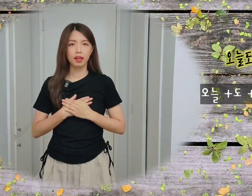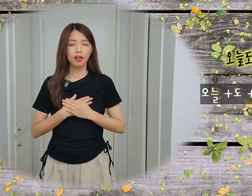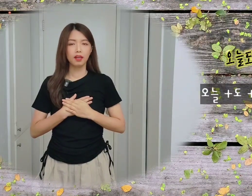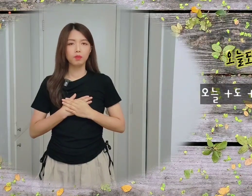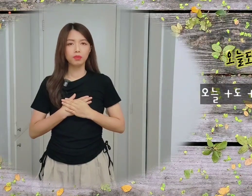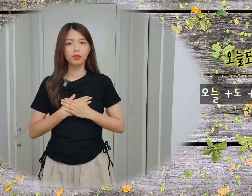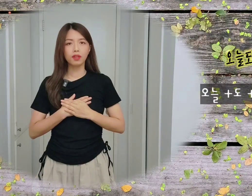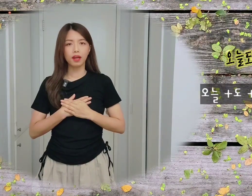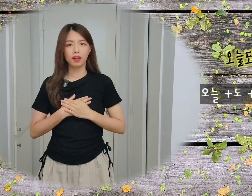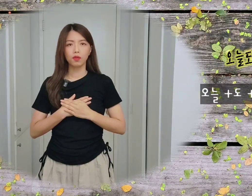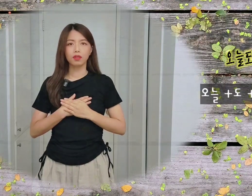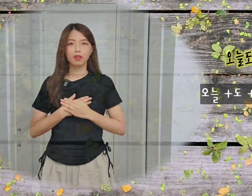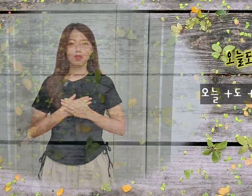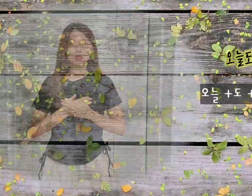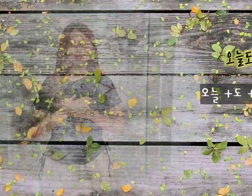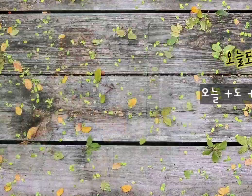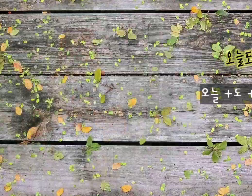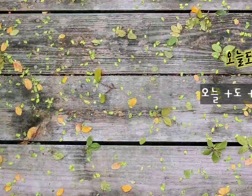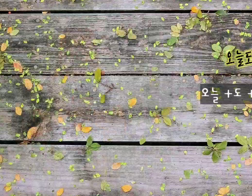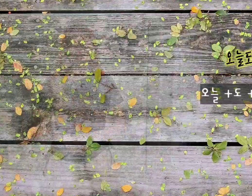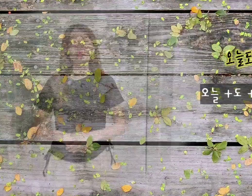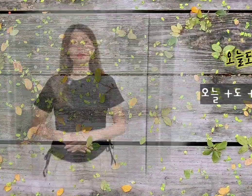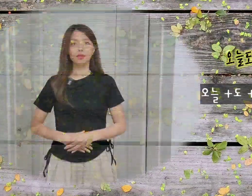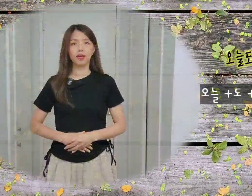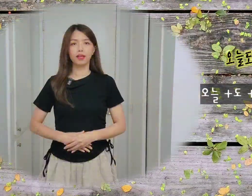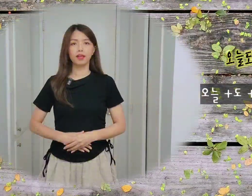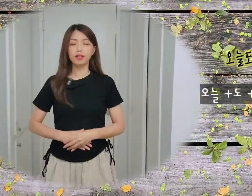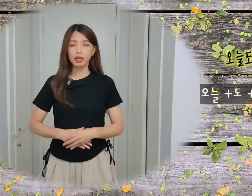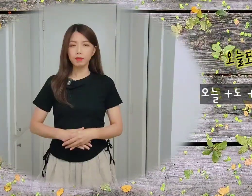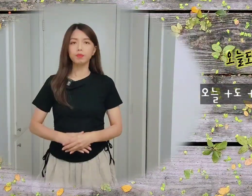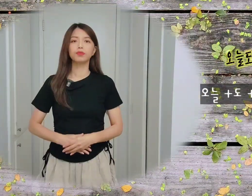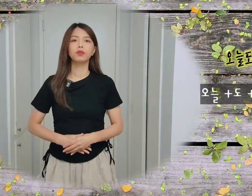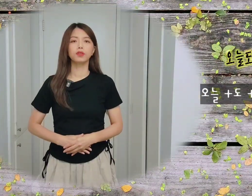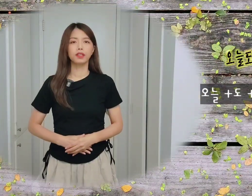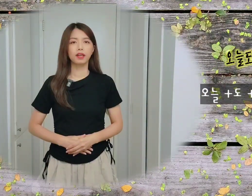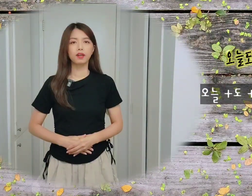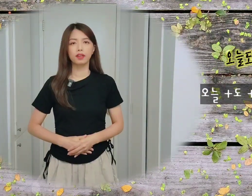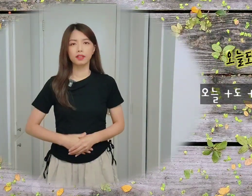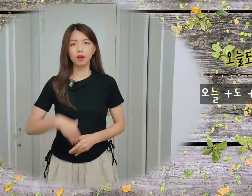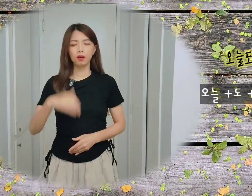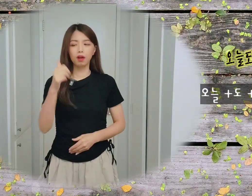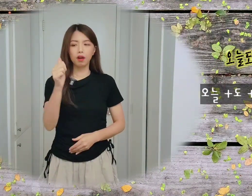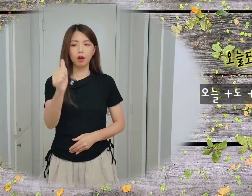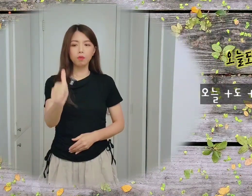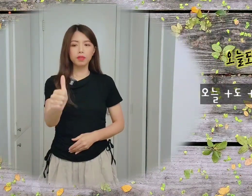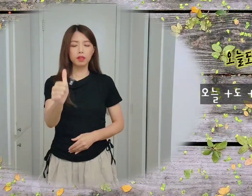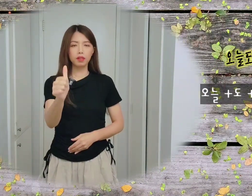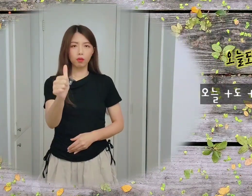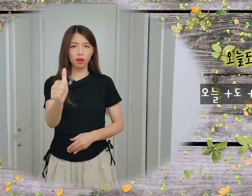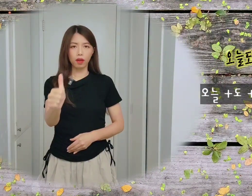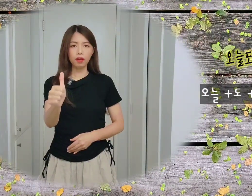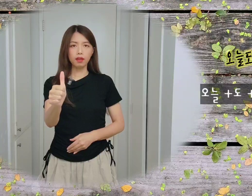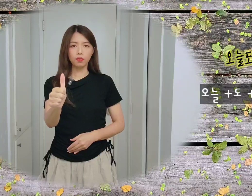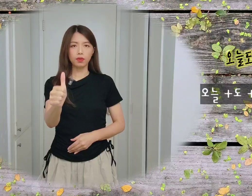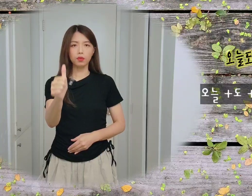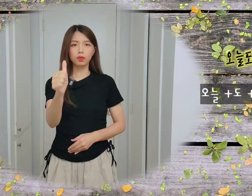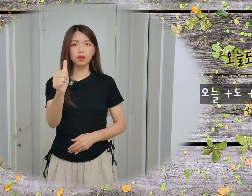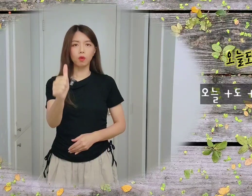부르시네. 부르다라고 한 뜻의 수어는 노래를 부르는 게 아니라 사람을 부르는 거잖아요. 그래서 엄지를